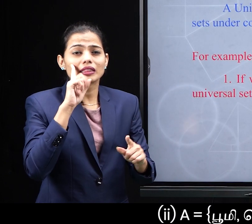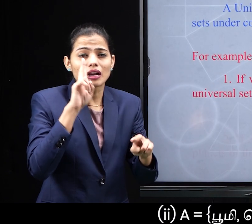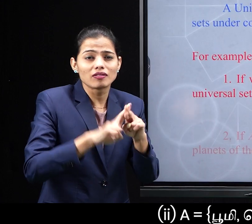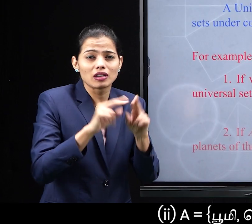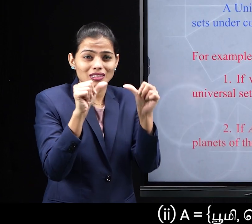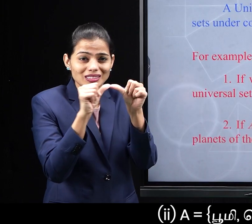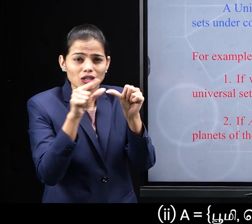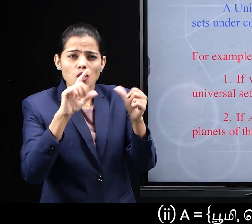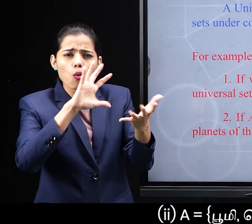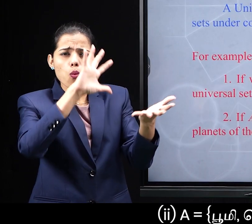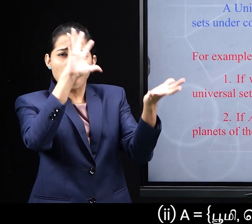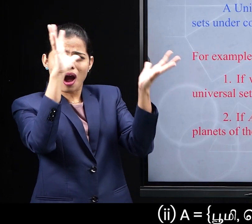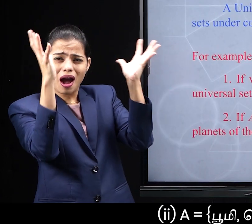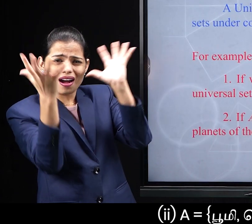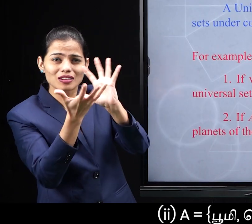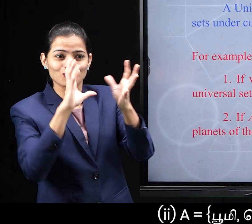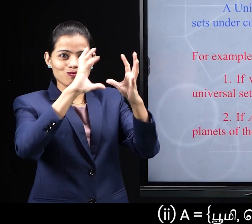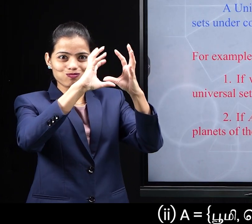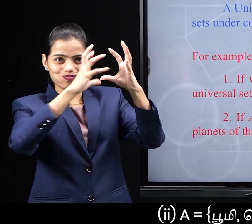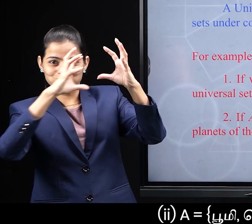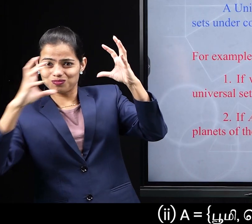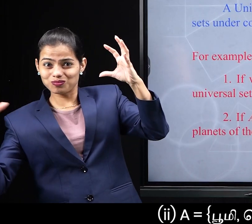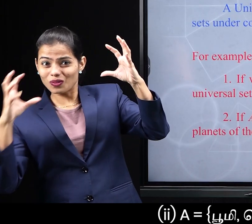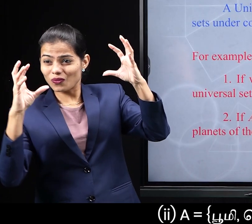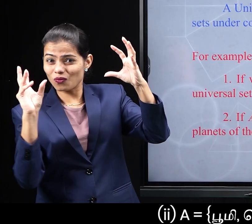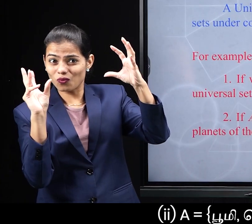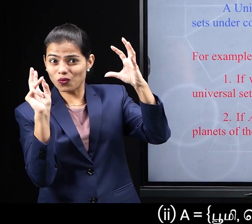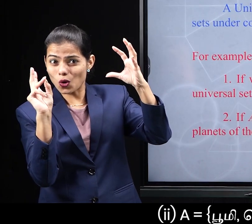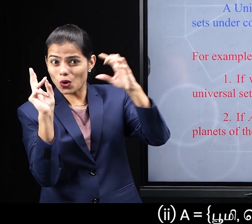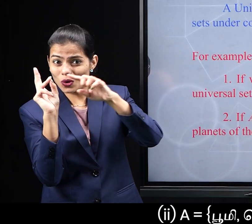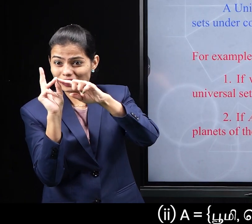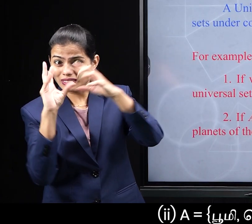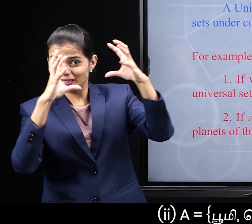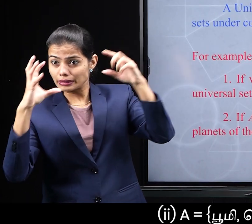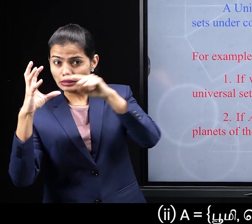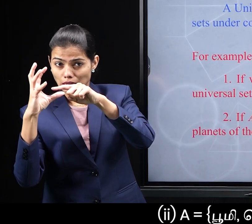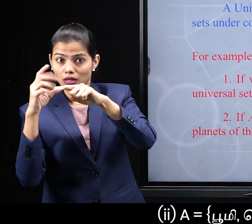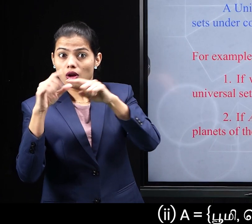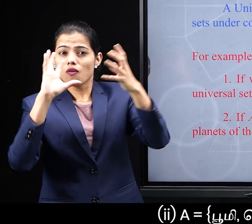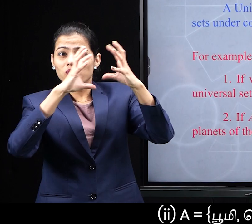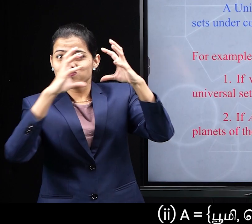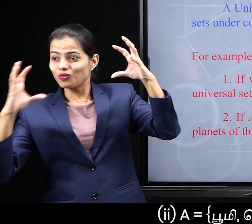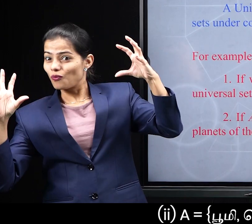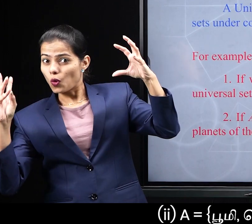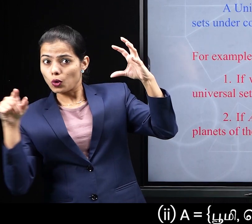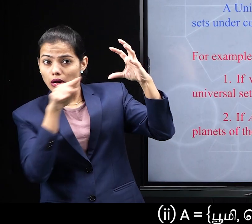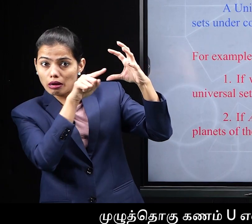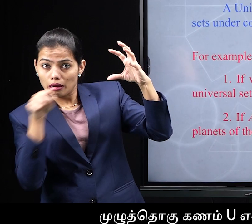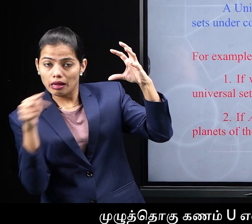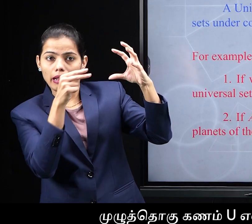வரிசை எண் 2. A ஈடு சுருள் அடைப்புக்குறிக்குள் பூமி, செவ்வாய், வியாழன் எனில் முழுத்தொகு